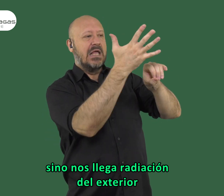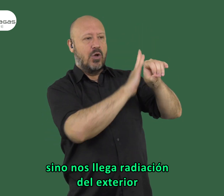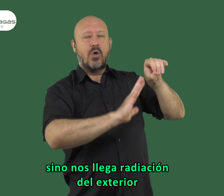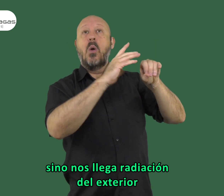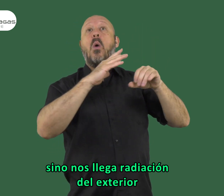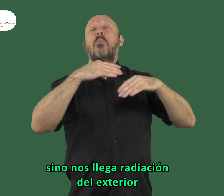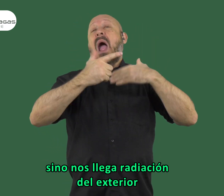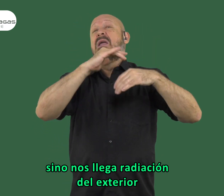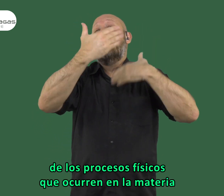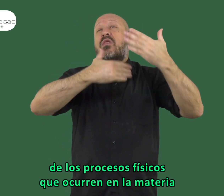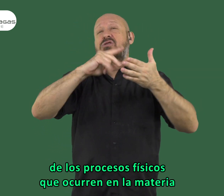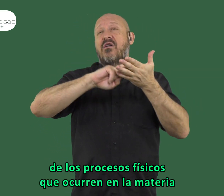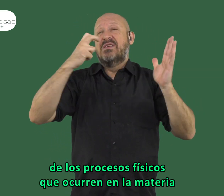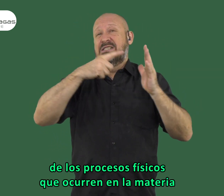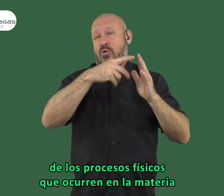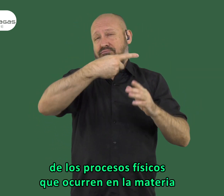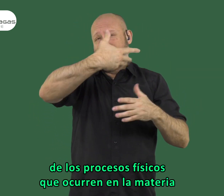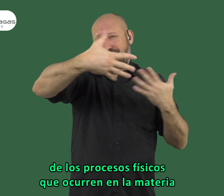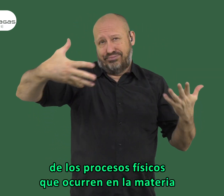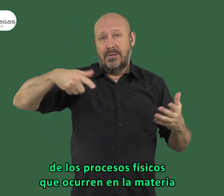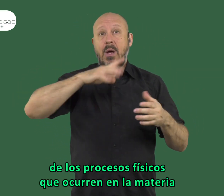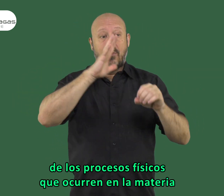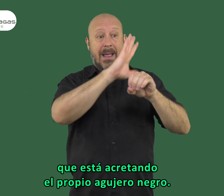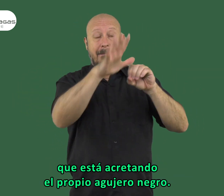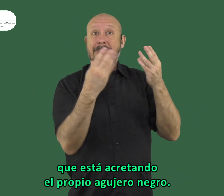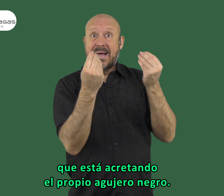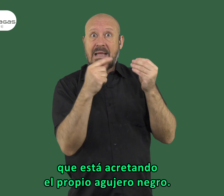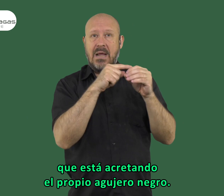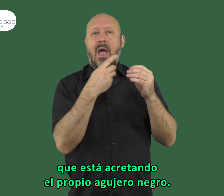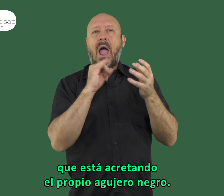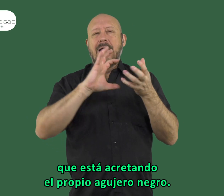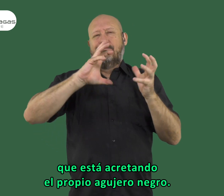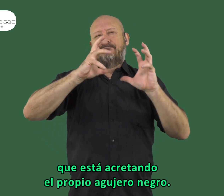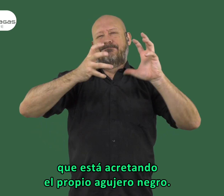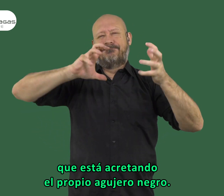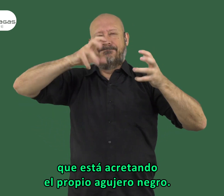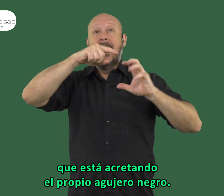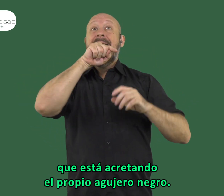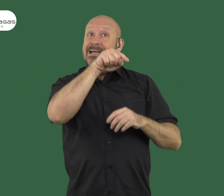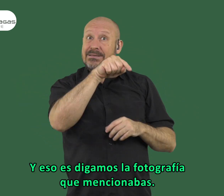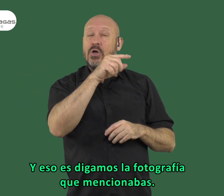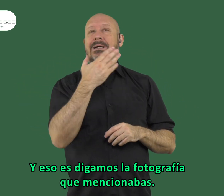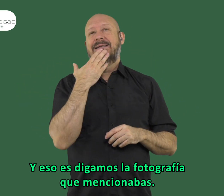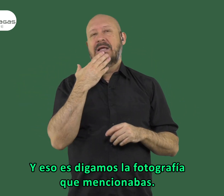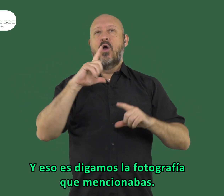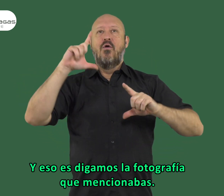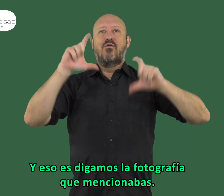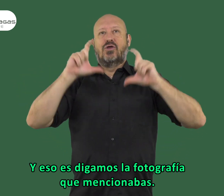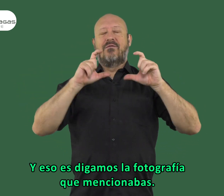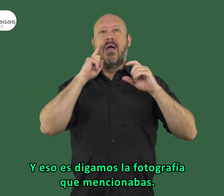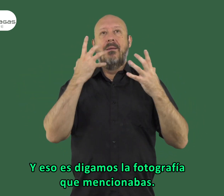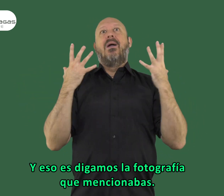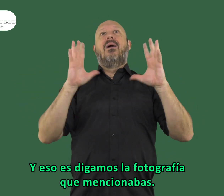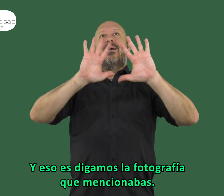radiación del exterior, de los procesos físicos que ocurren en la materia que está acretando el propio agujero negro. Y eso es, digamos,